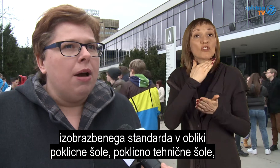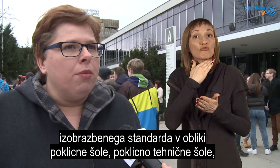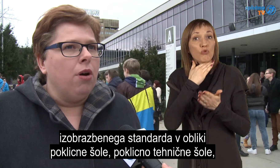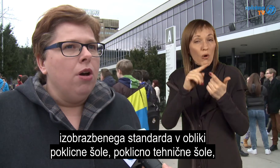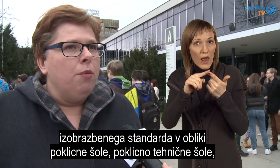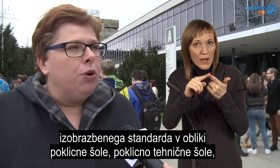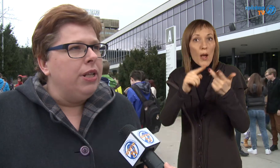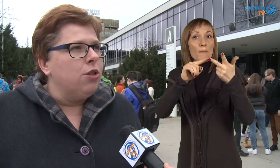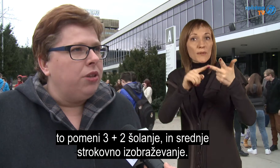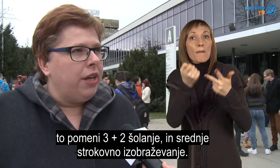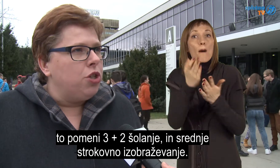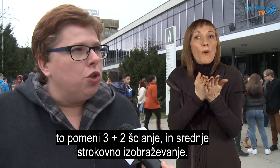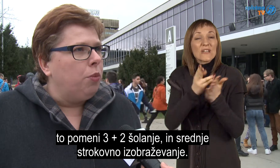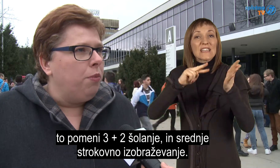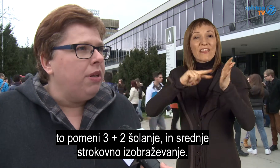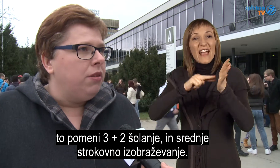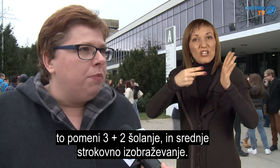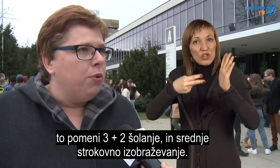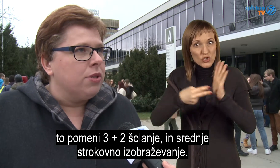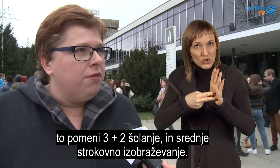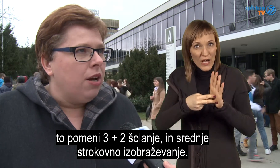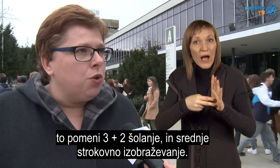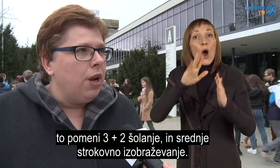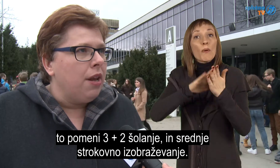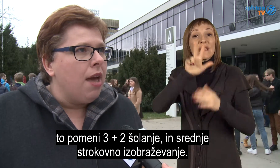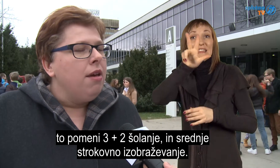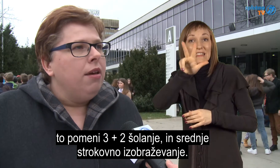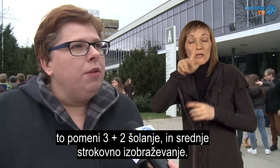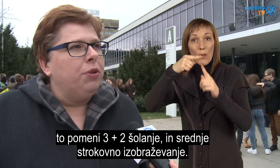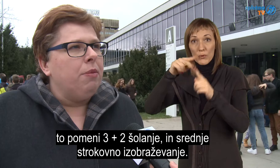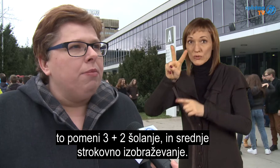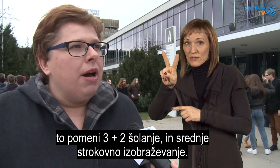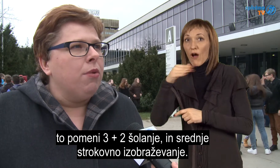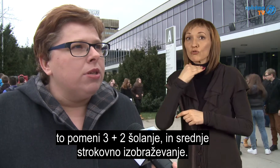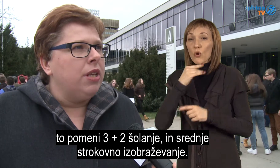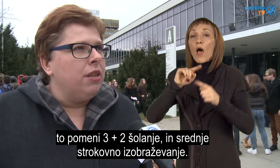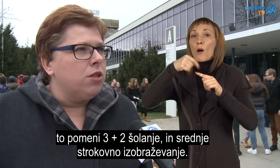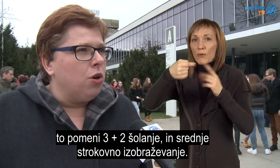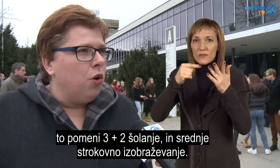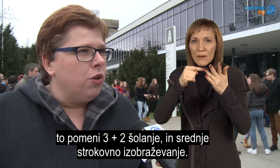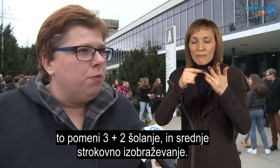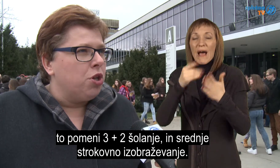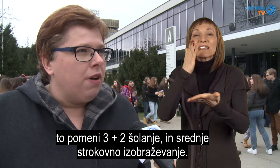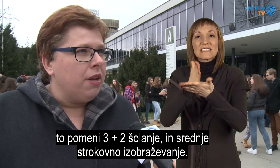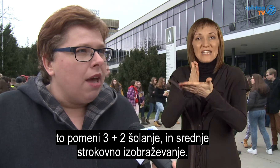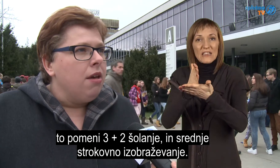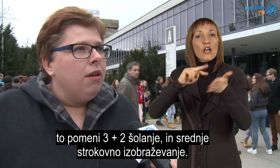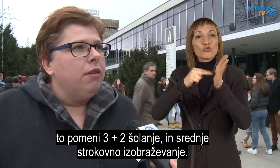imamo poklicno-tehnično, to pomeni 3+2 šolanje, in potem imamo srednje strokovno izobraževanje.